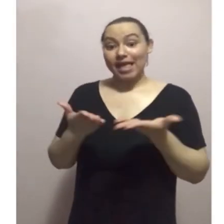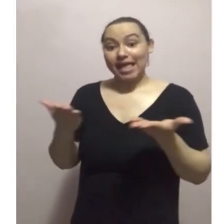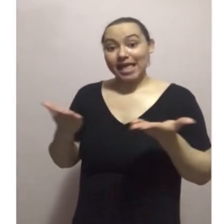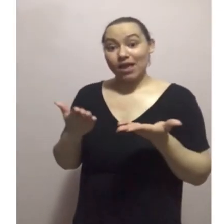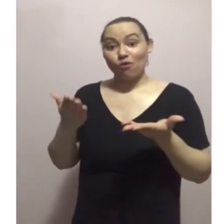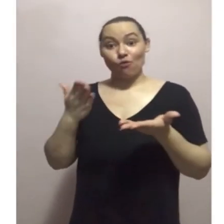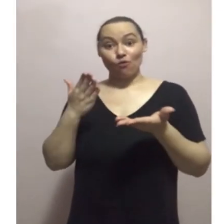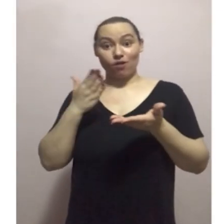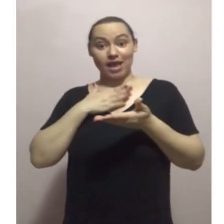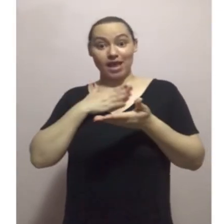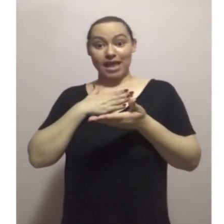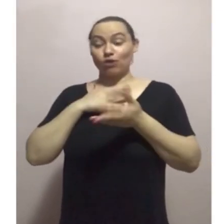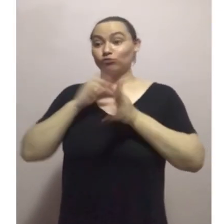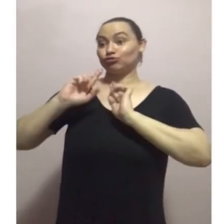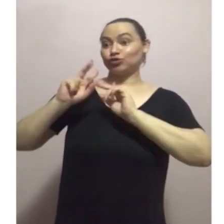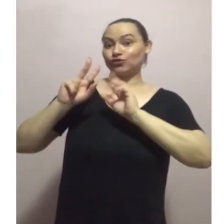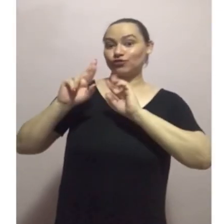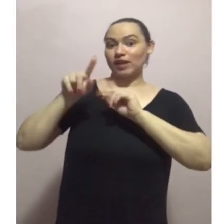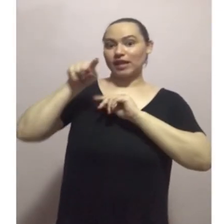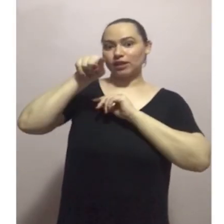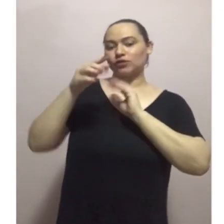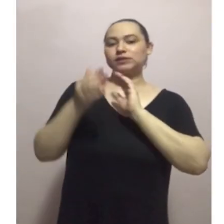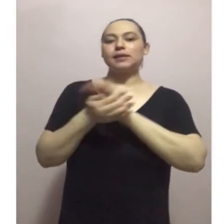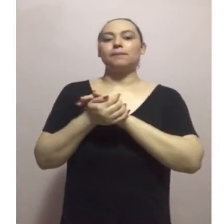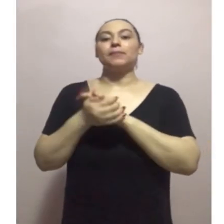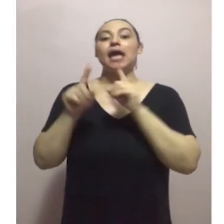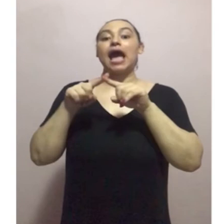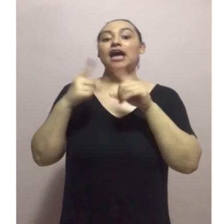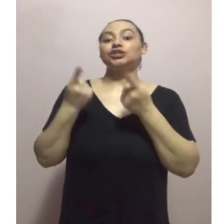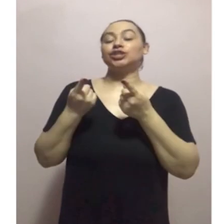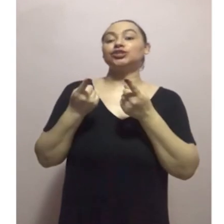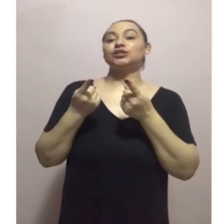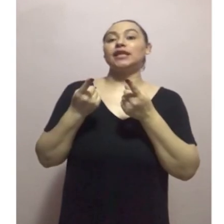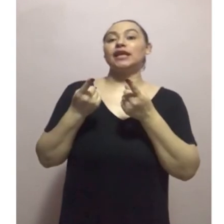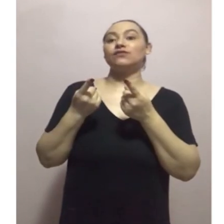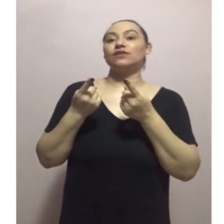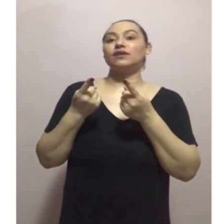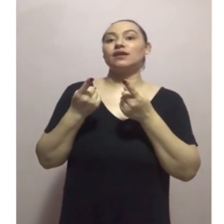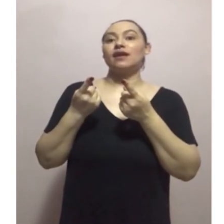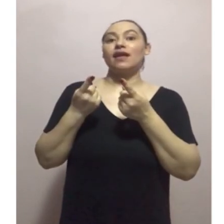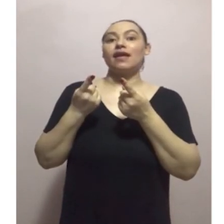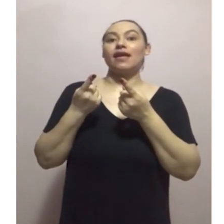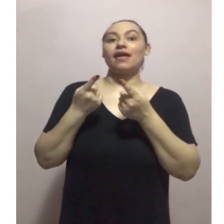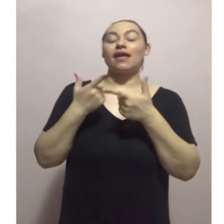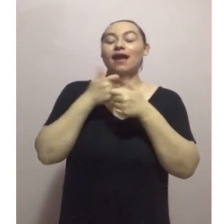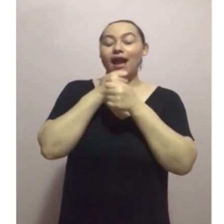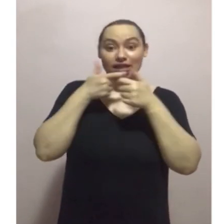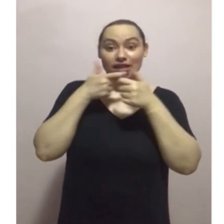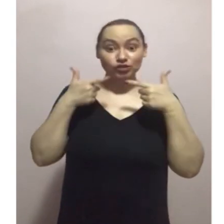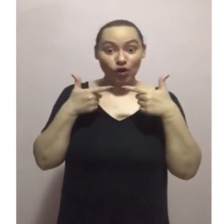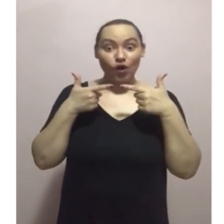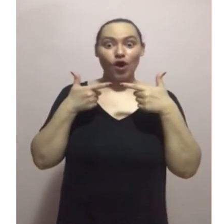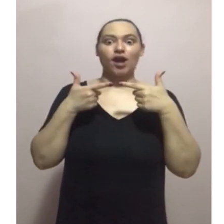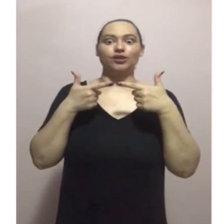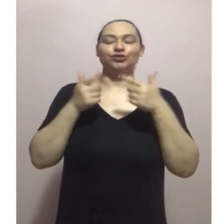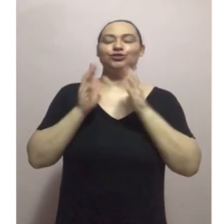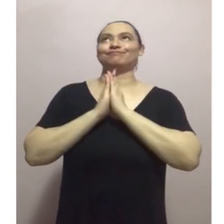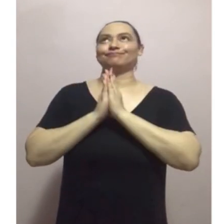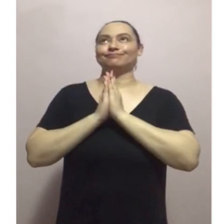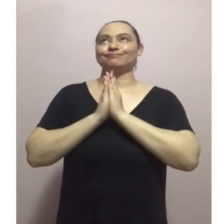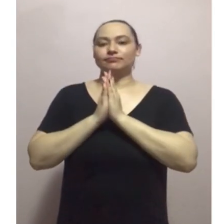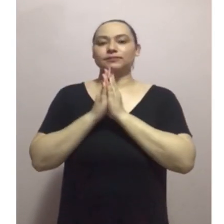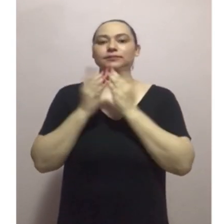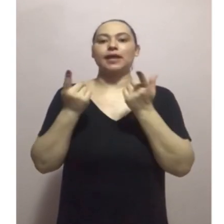eu resolvi, e da logística, eu resolvi um pouco diferente de você. A gente teve a sorte de contar com algumas pessoas,